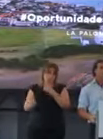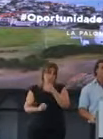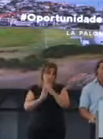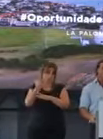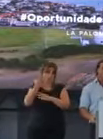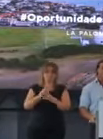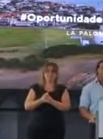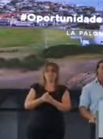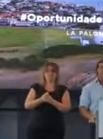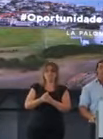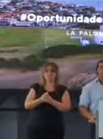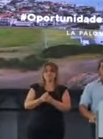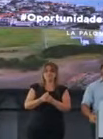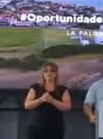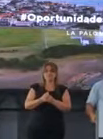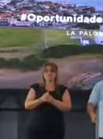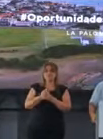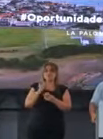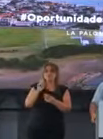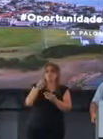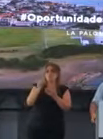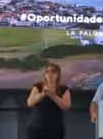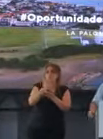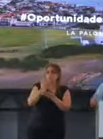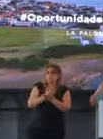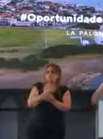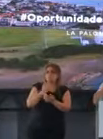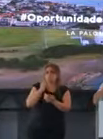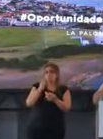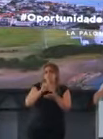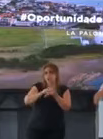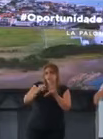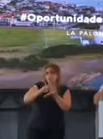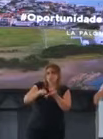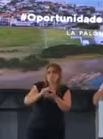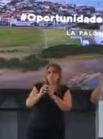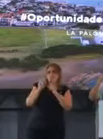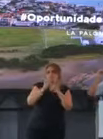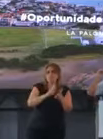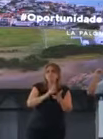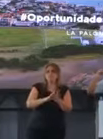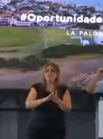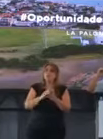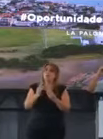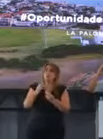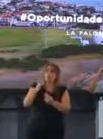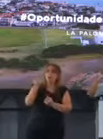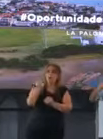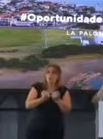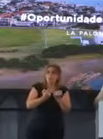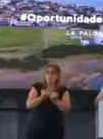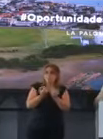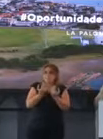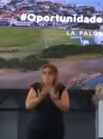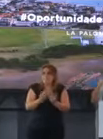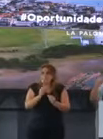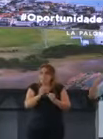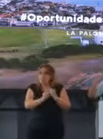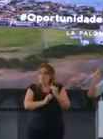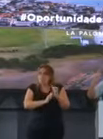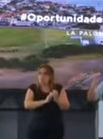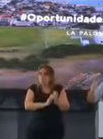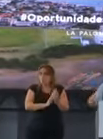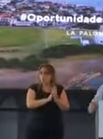moda. En sus páginas habla de cuando la economía despegó, de cuando